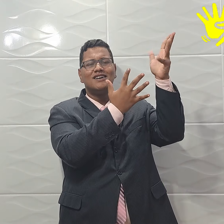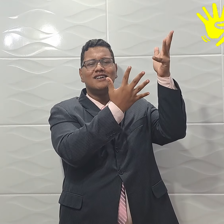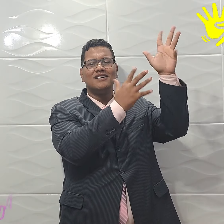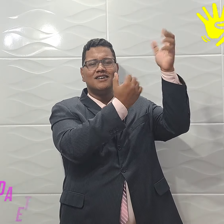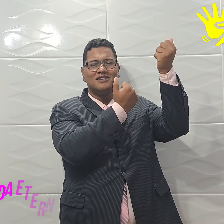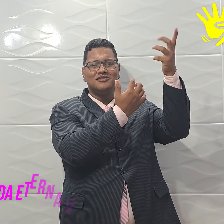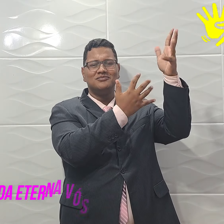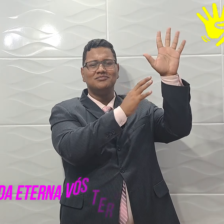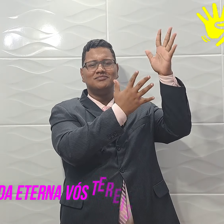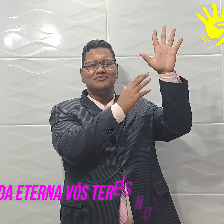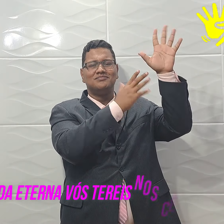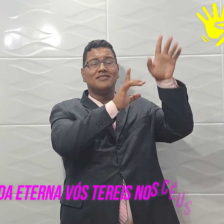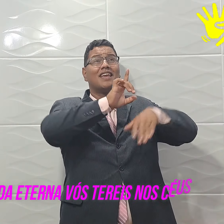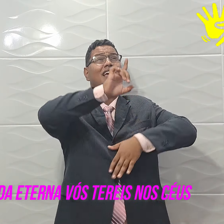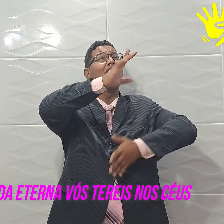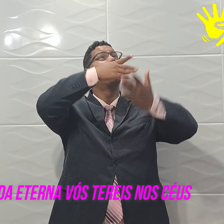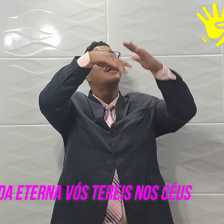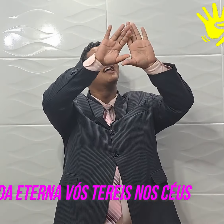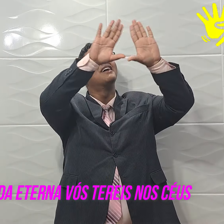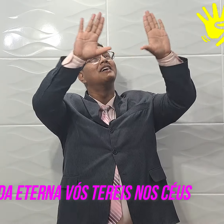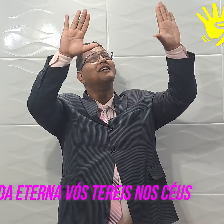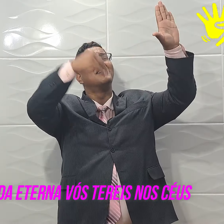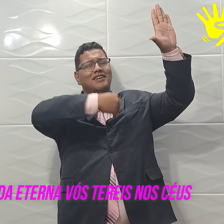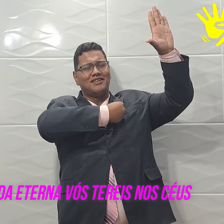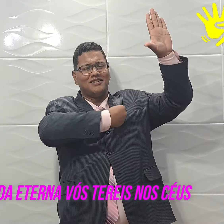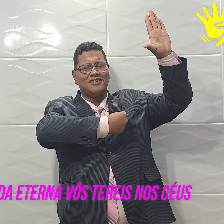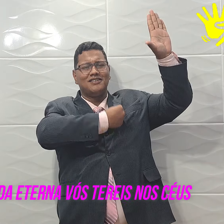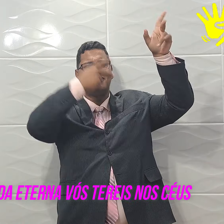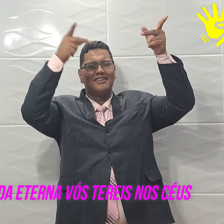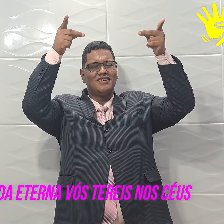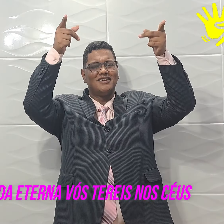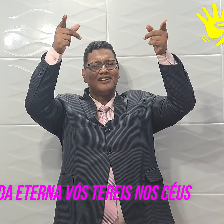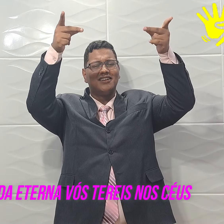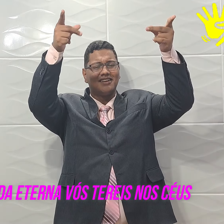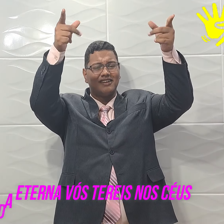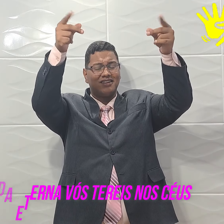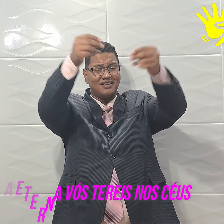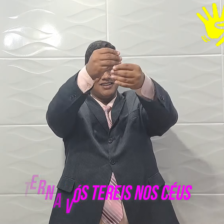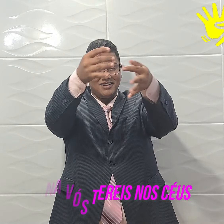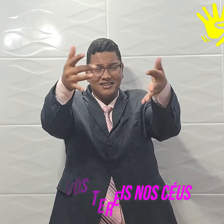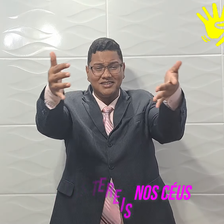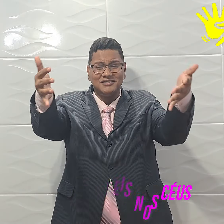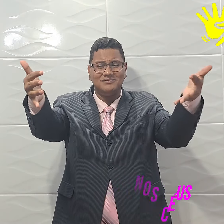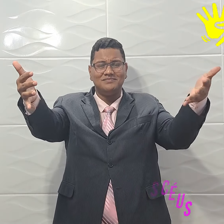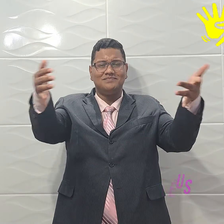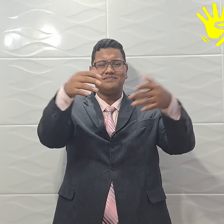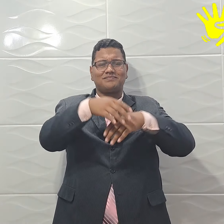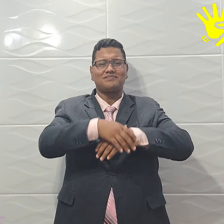E a vida eterna vós tereis nos céus